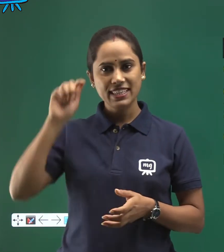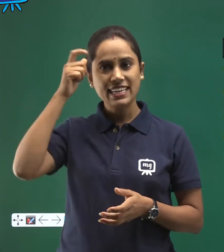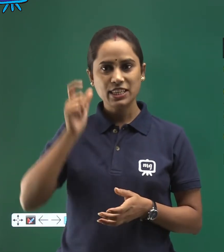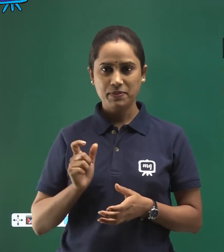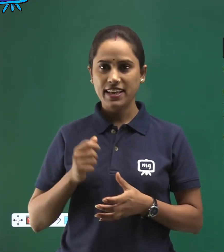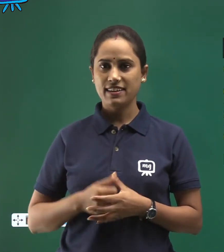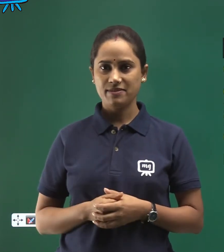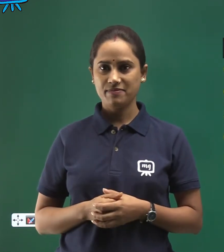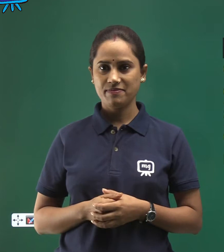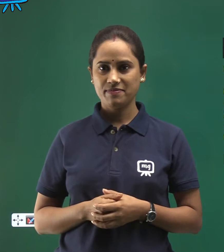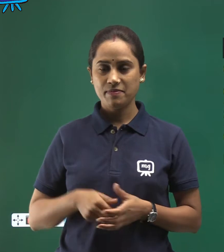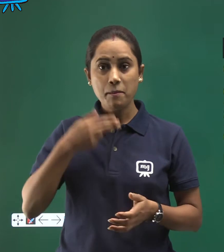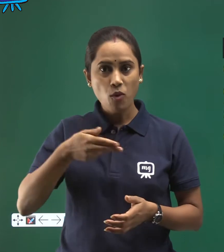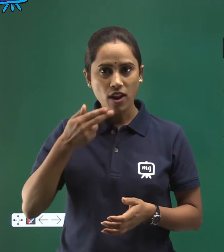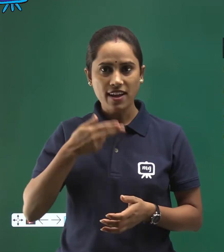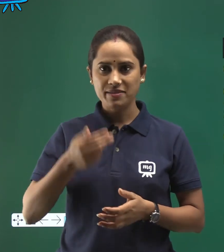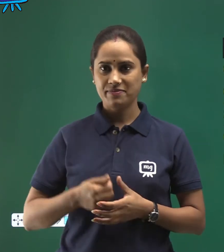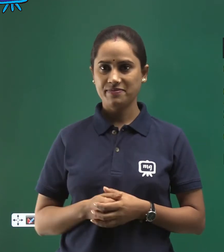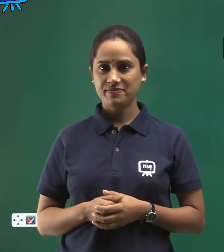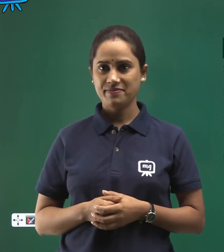Speak, बोलना.